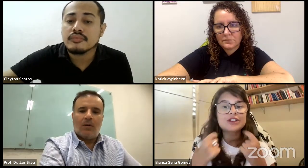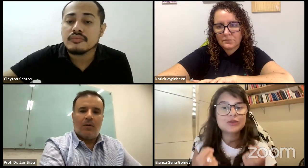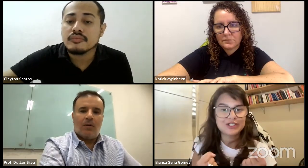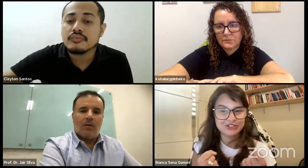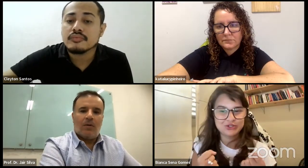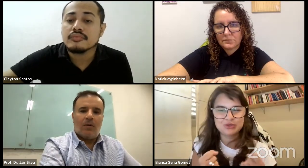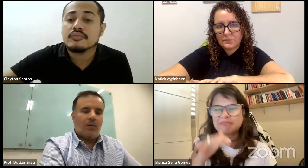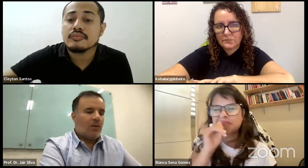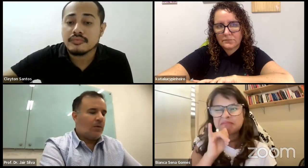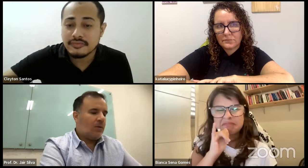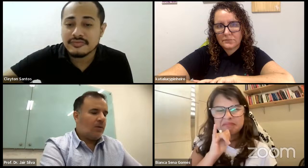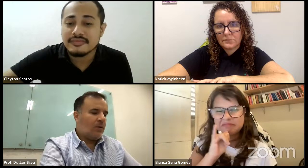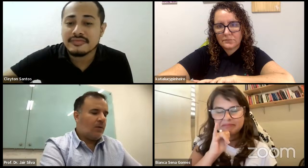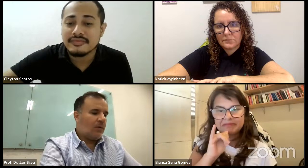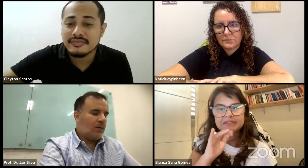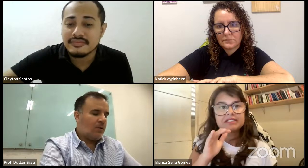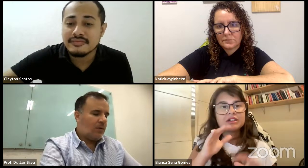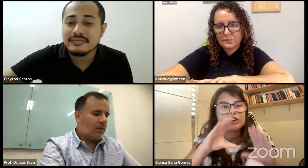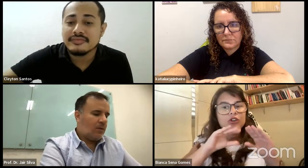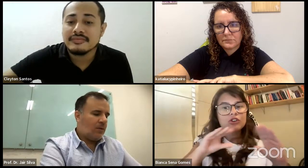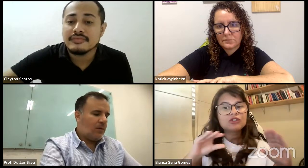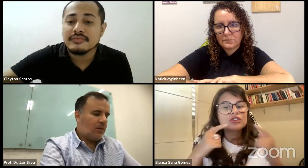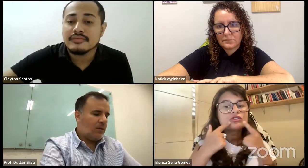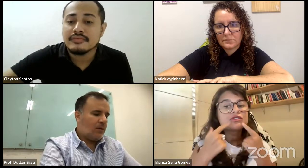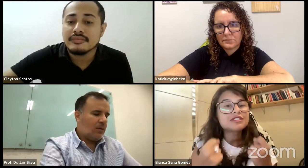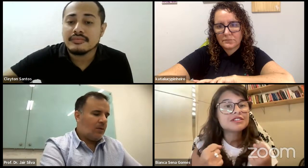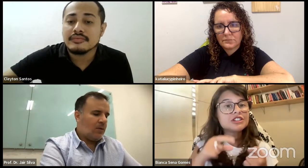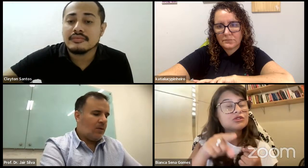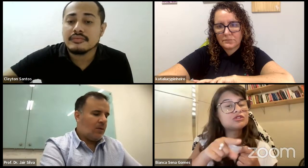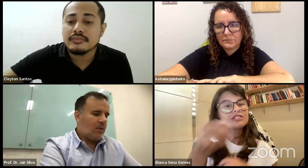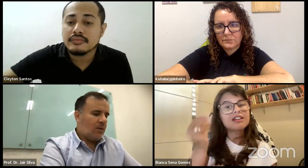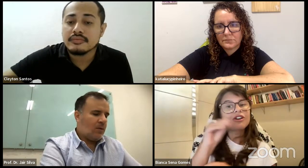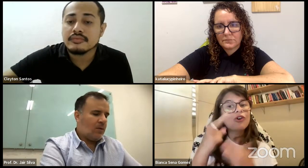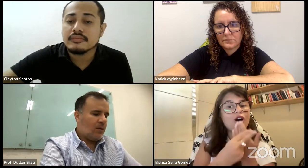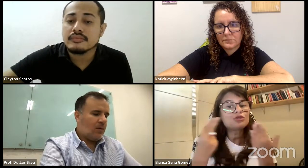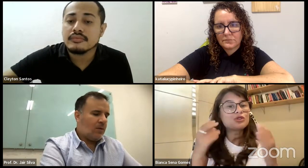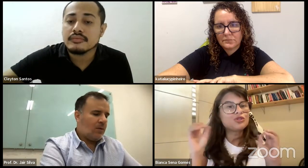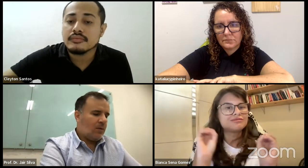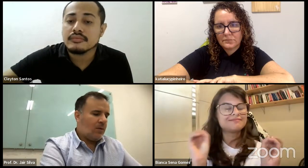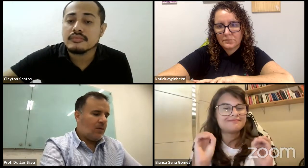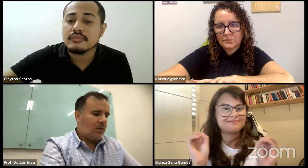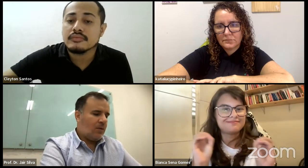E também com relação a alguns conceitos, como conforto linguístico.